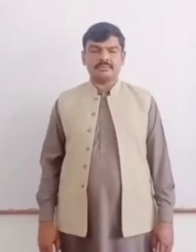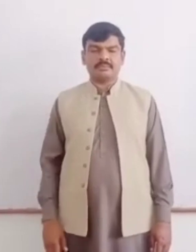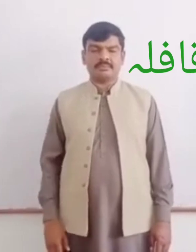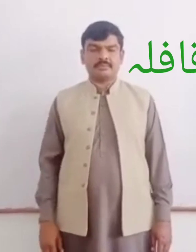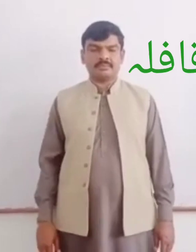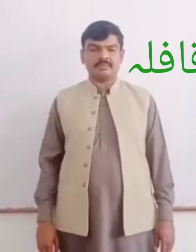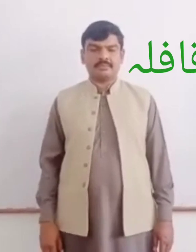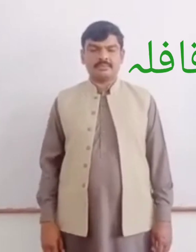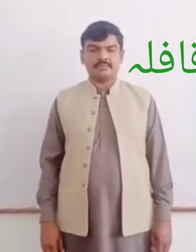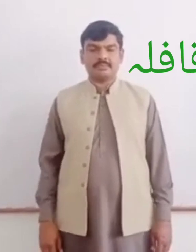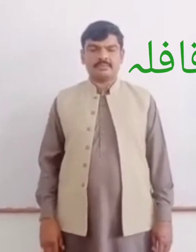काफला,